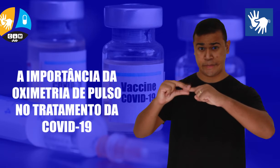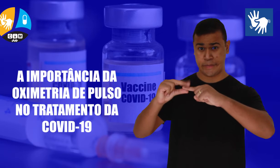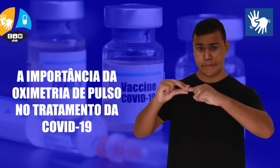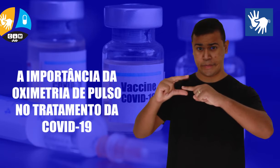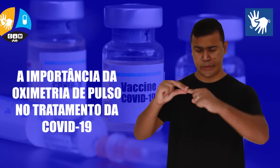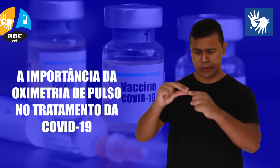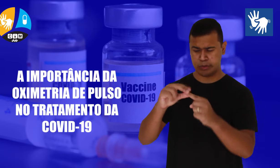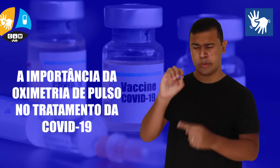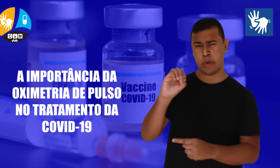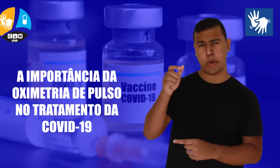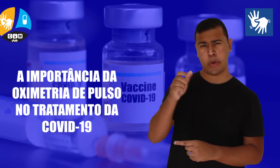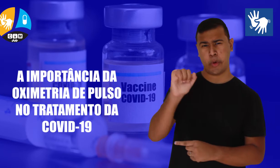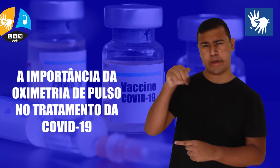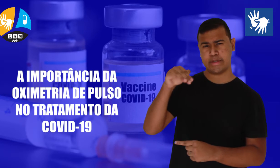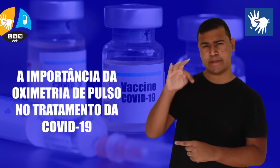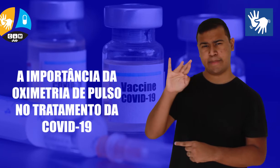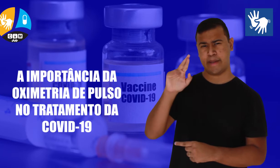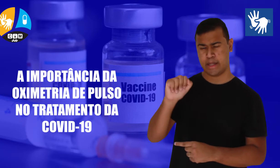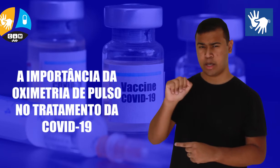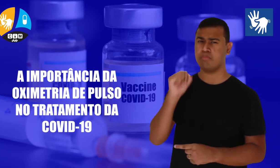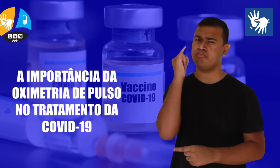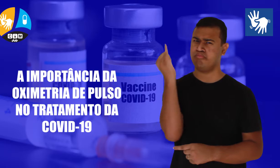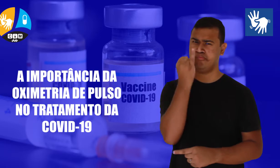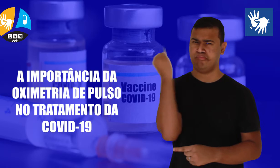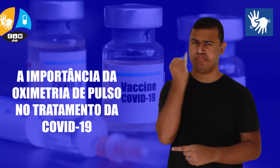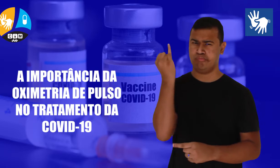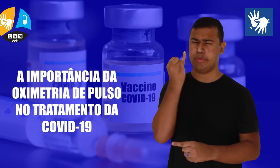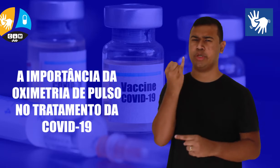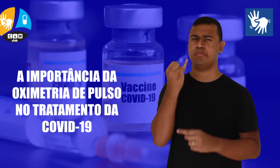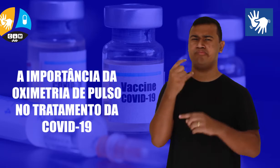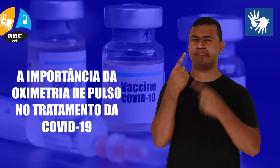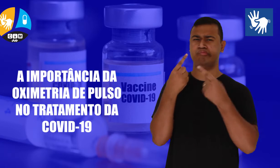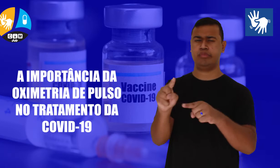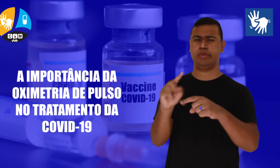importância da oximetria de pulso no tratamento da COVID-19.